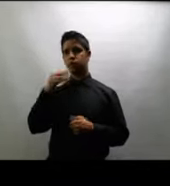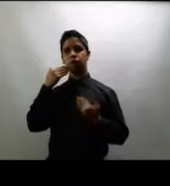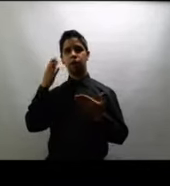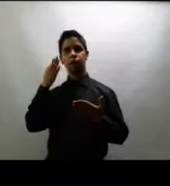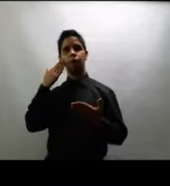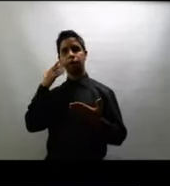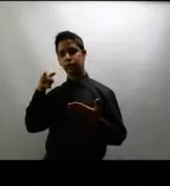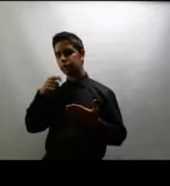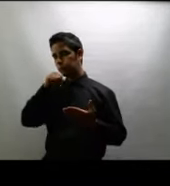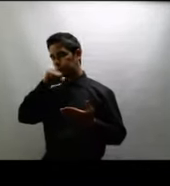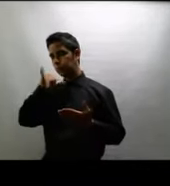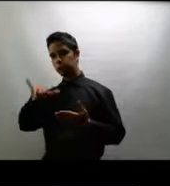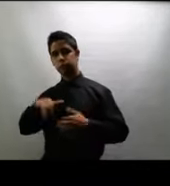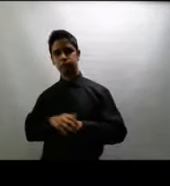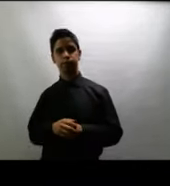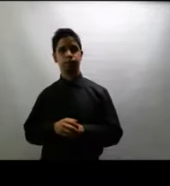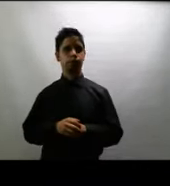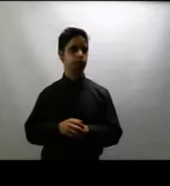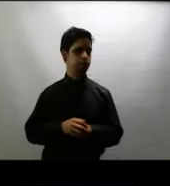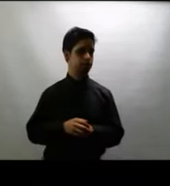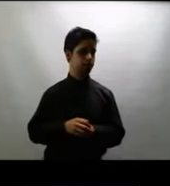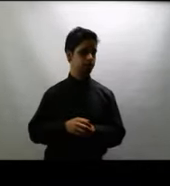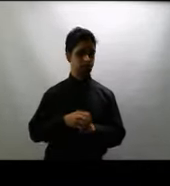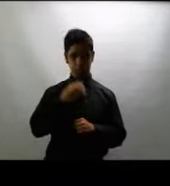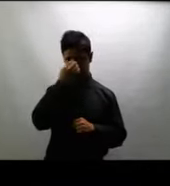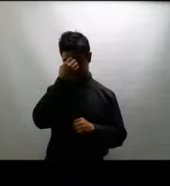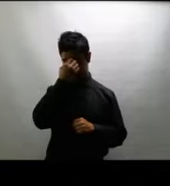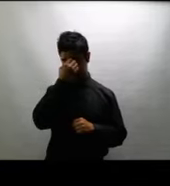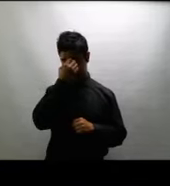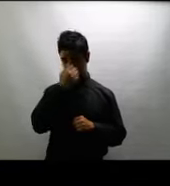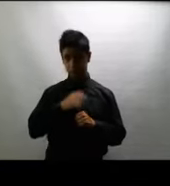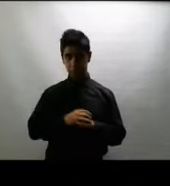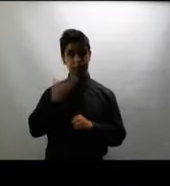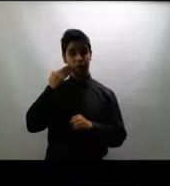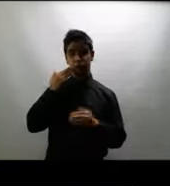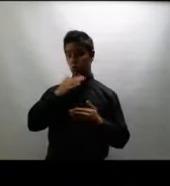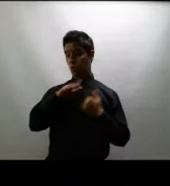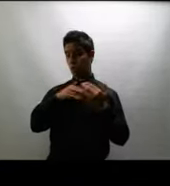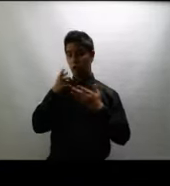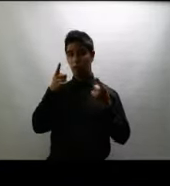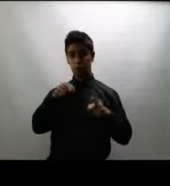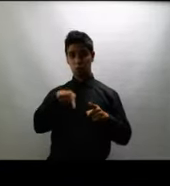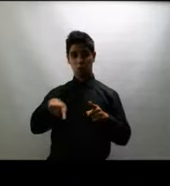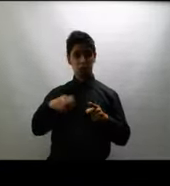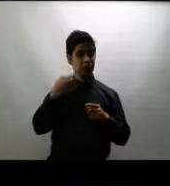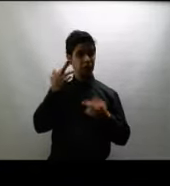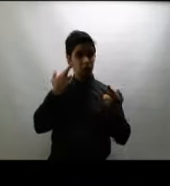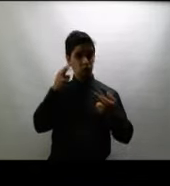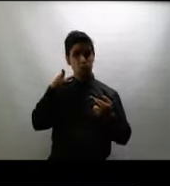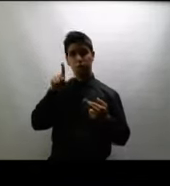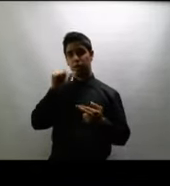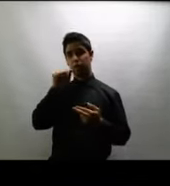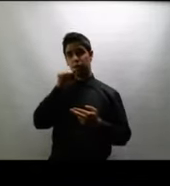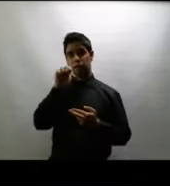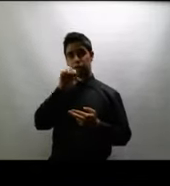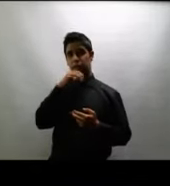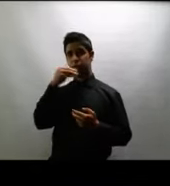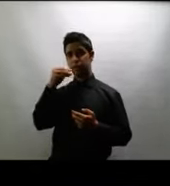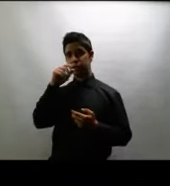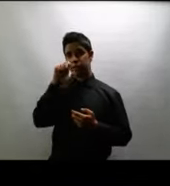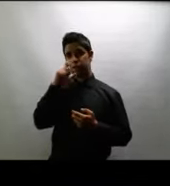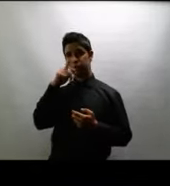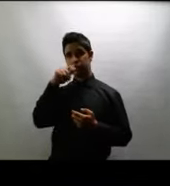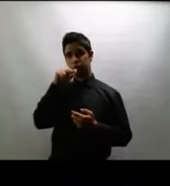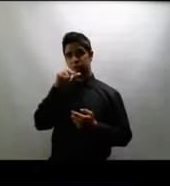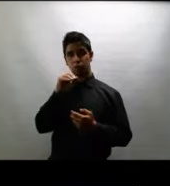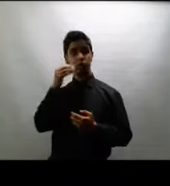Si supieras que todo esto surge del latte y el Espresso, cuando decido grabar, porque yo hice la grabación y mi